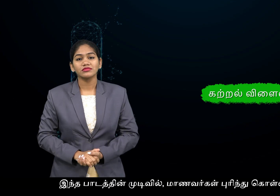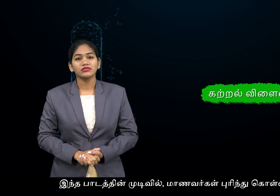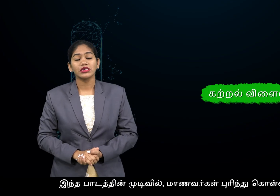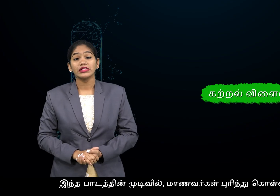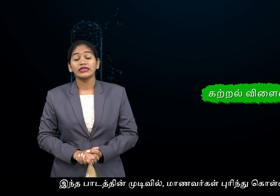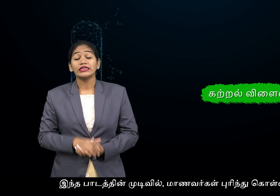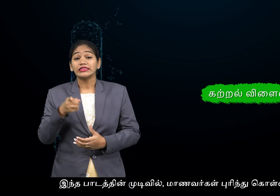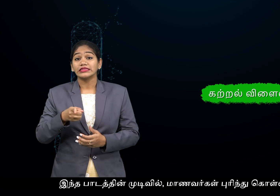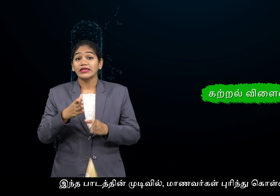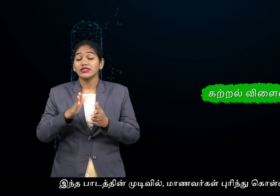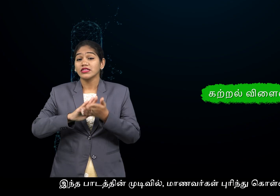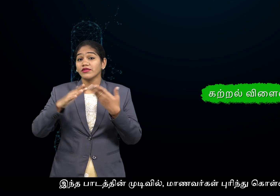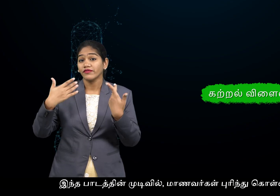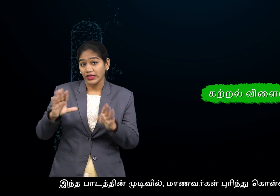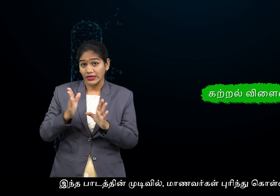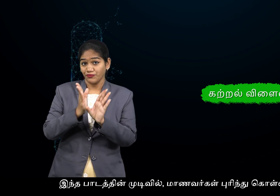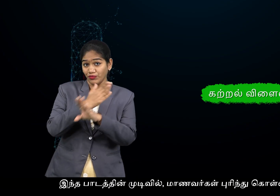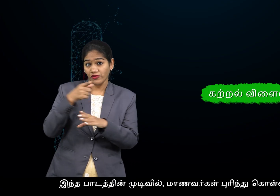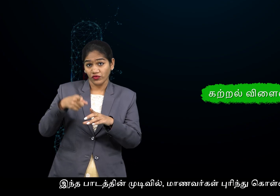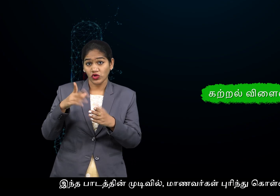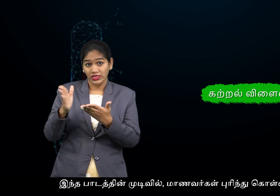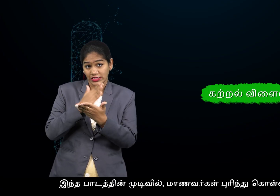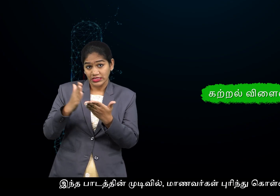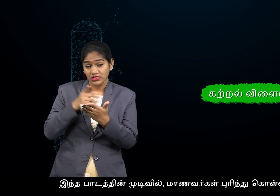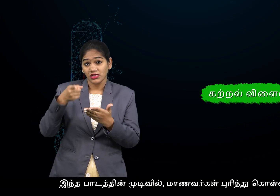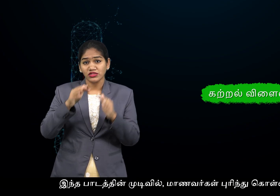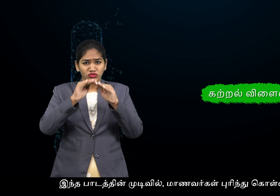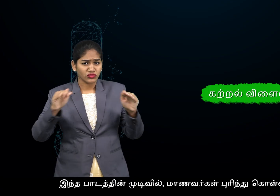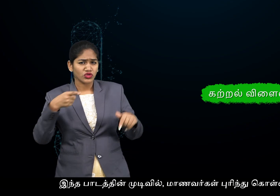இந்த பாடத்தின் முடிவில் நாம் புரிந்து கொள்ள முடியும்.